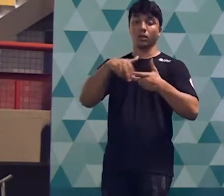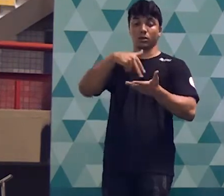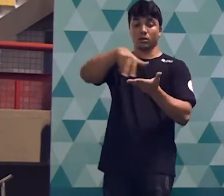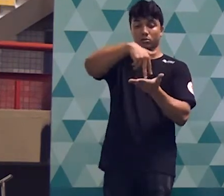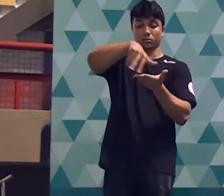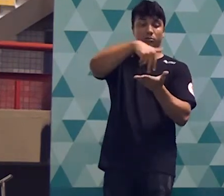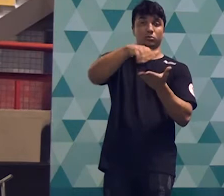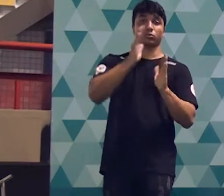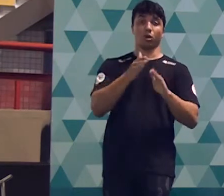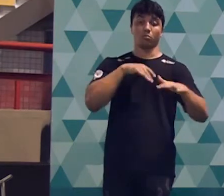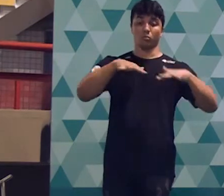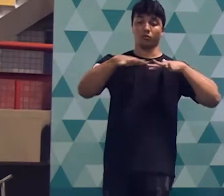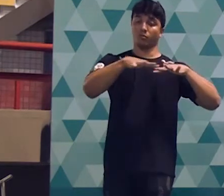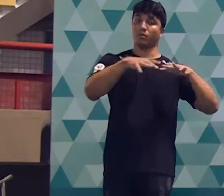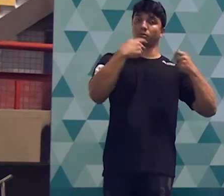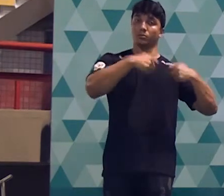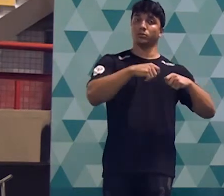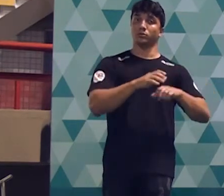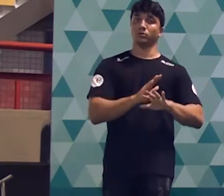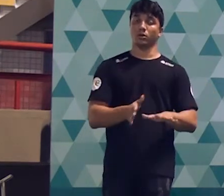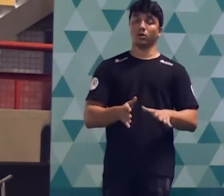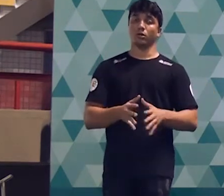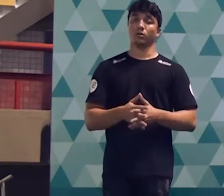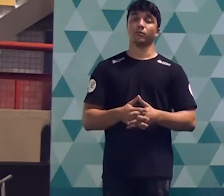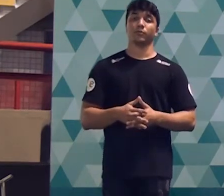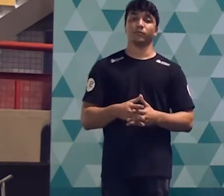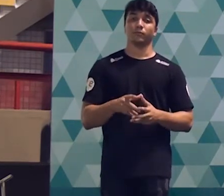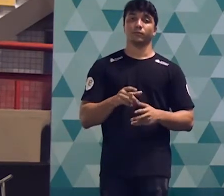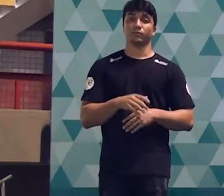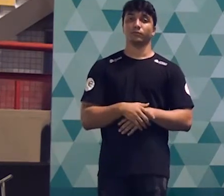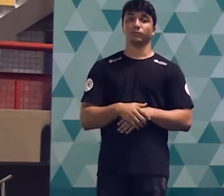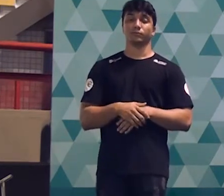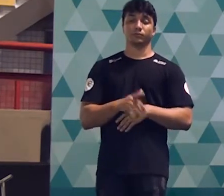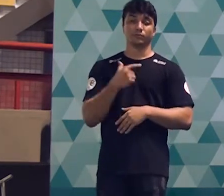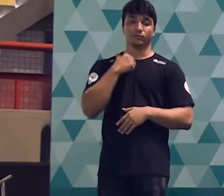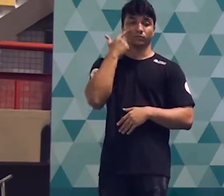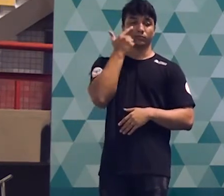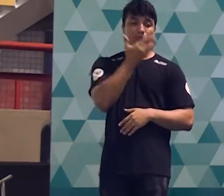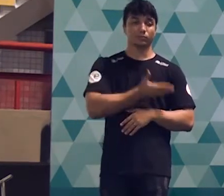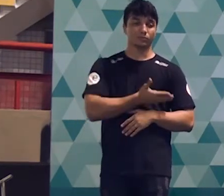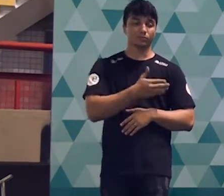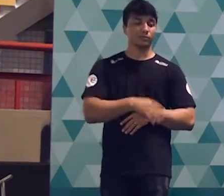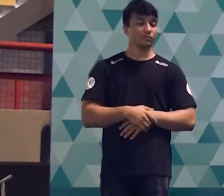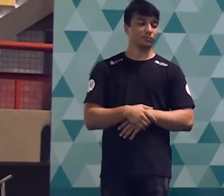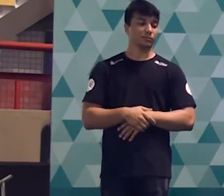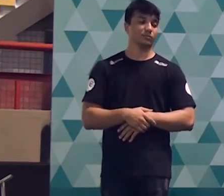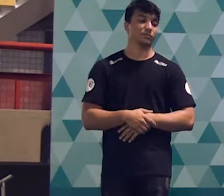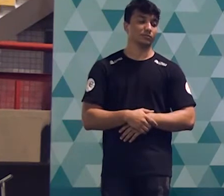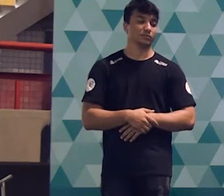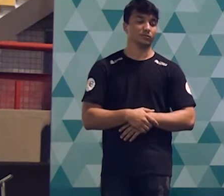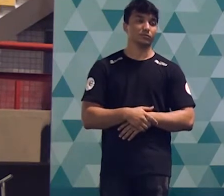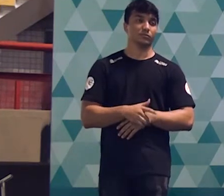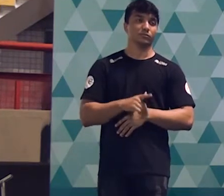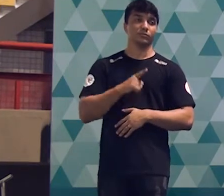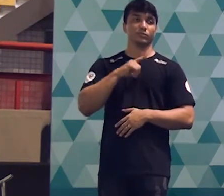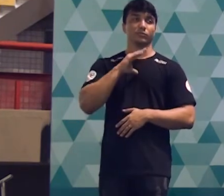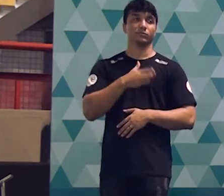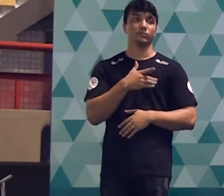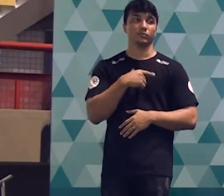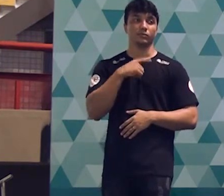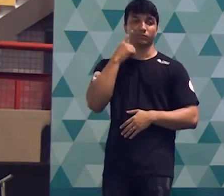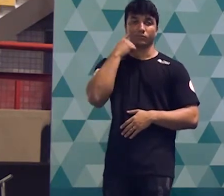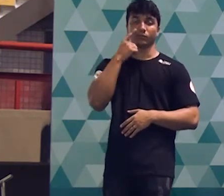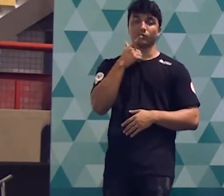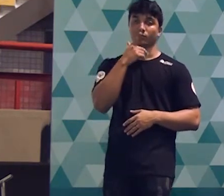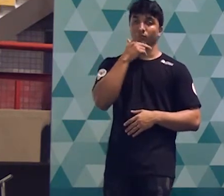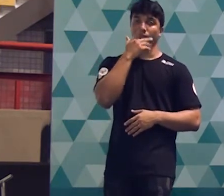Você faz os movimentos necessários. Transilim, bota os braços por cima, os braços por baixo, né? Tem o passeio do aleijado, que você vai mancando só